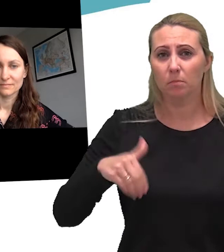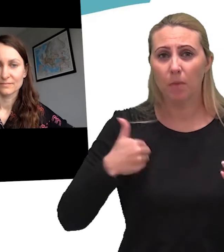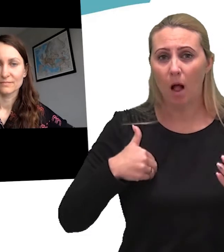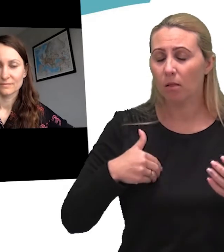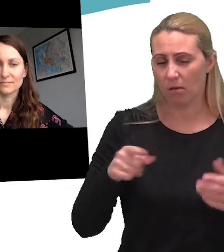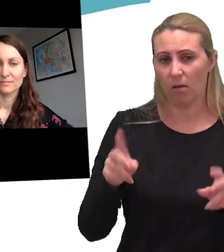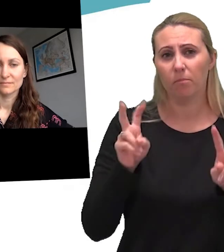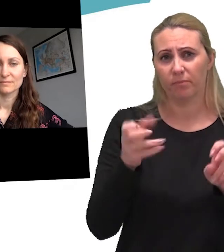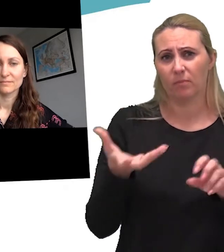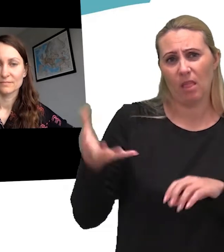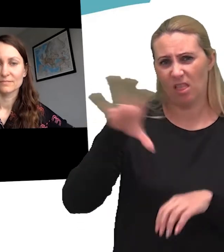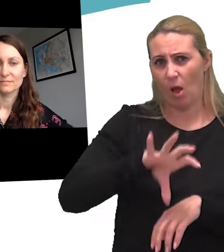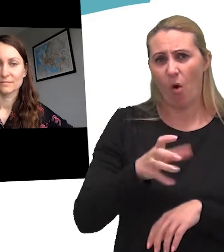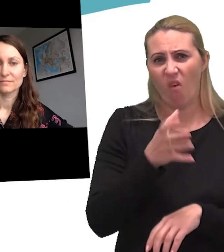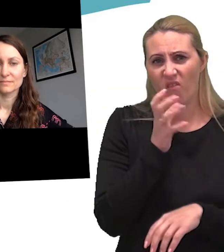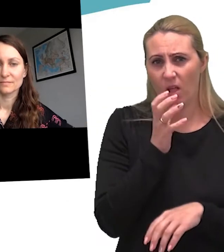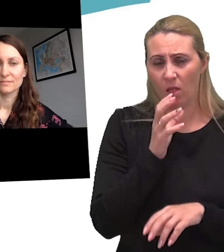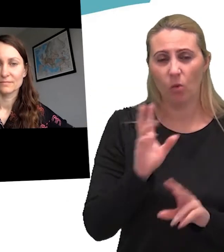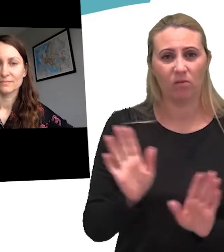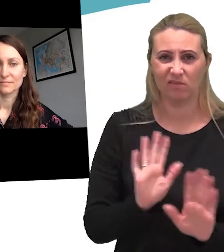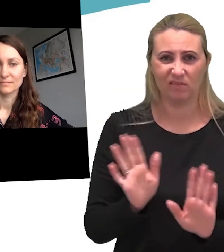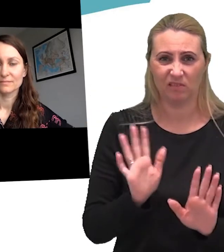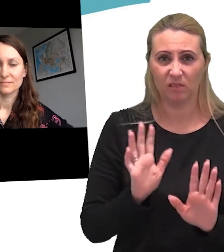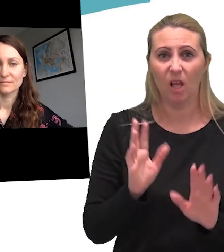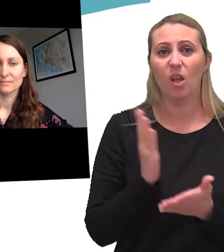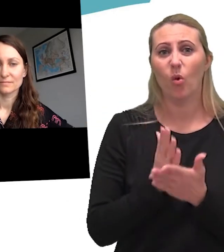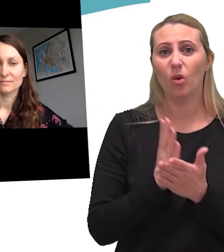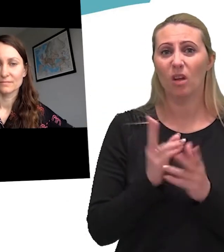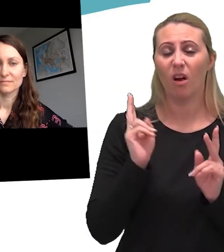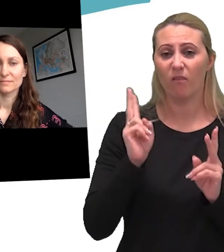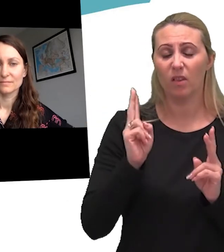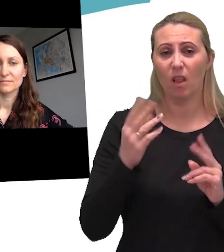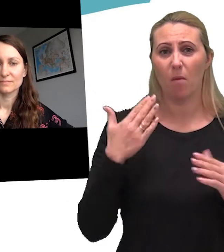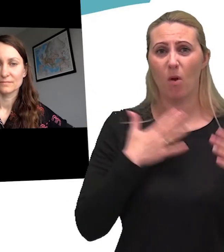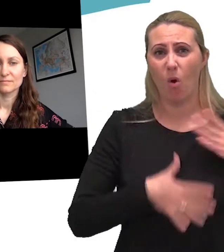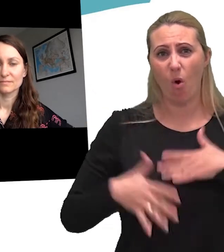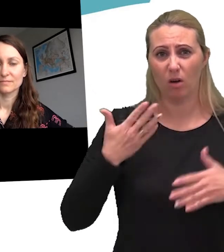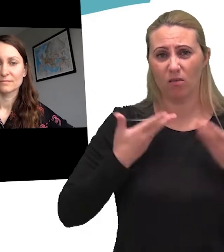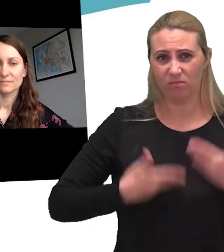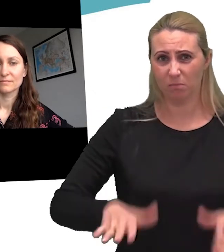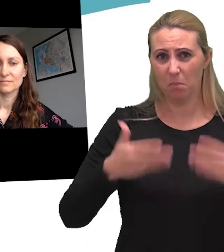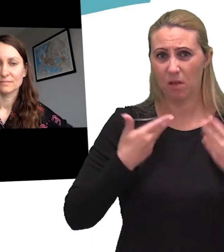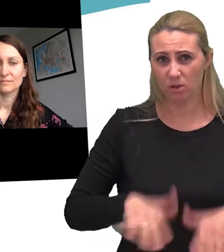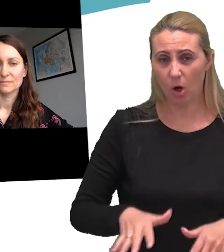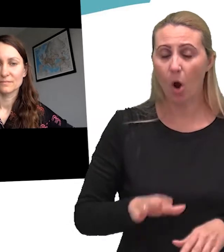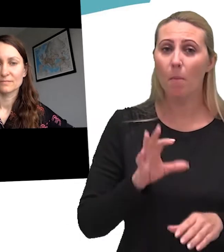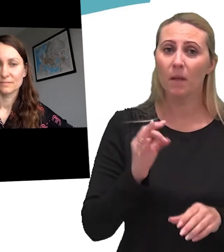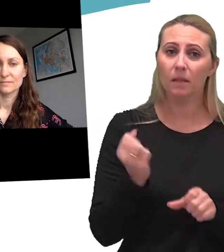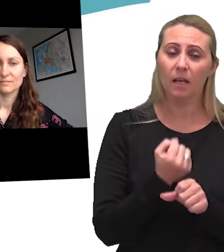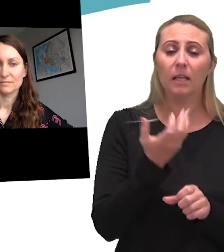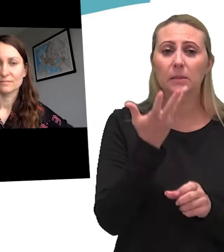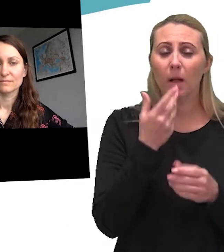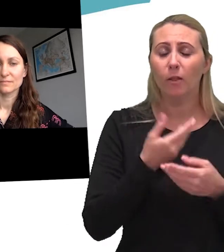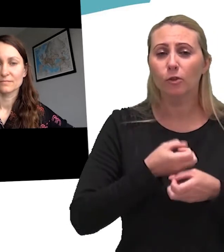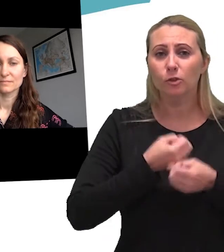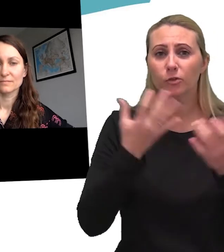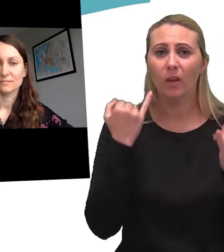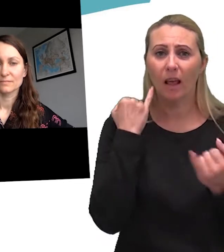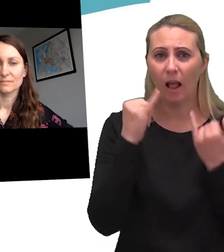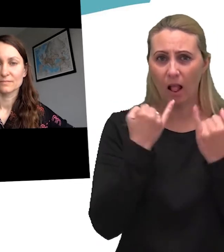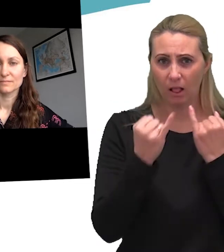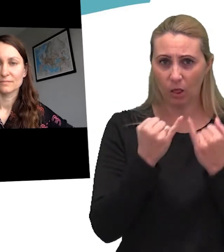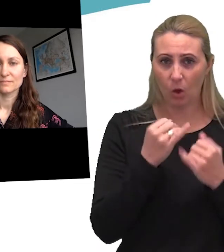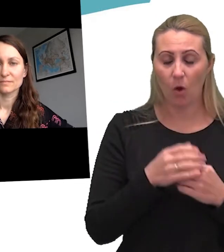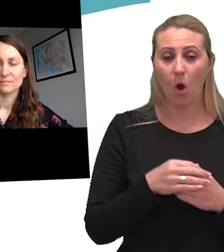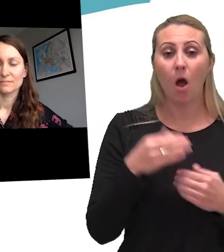yra vartojama, ir plaunami iš organizmo mineralai, bet tokio švelnios gelsvos spalvos. Tai tie